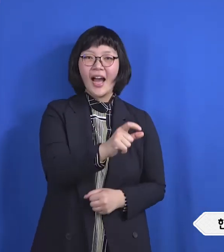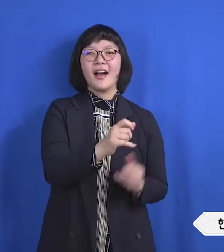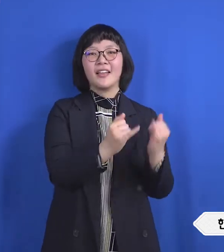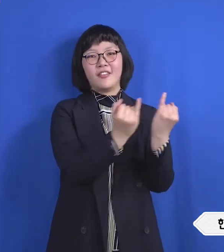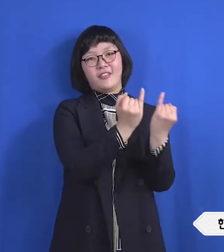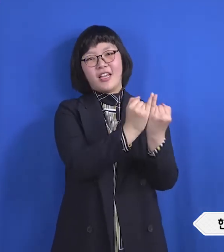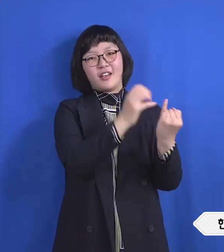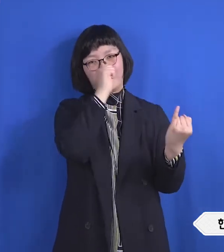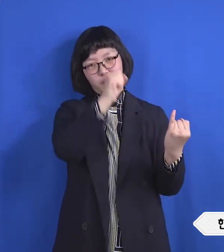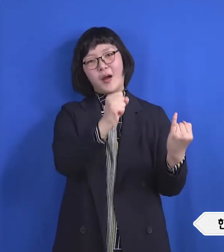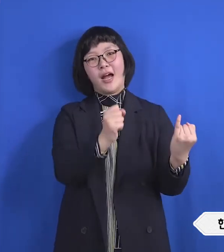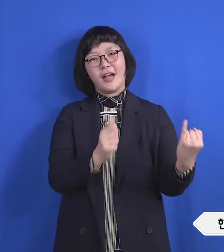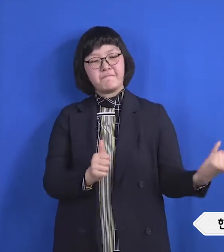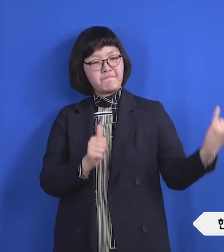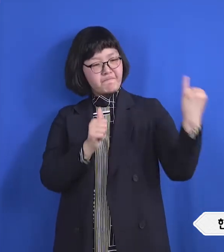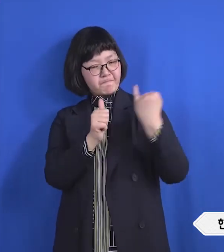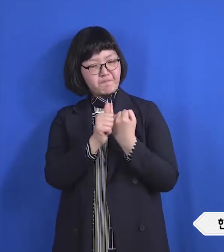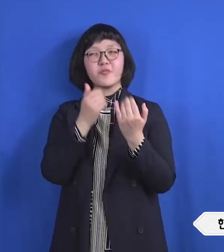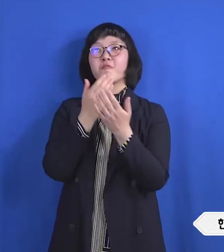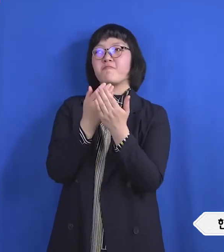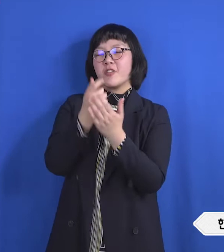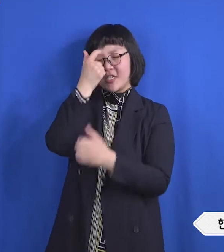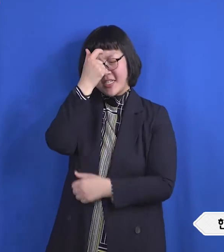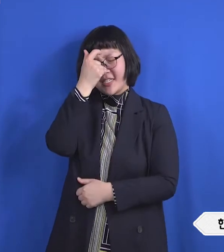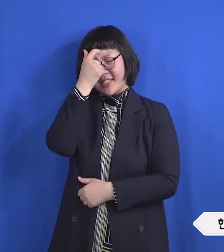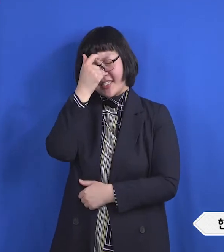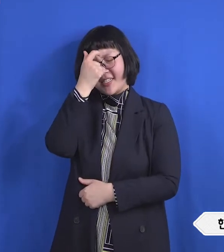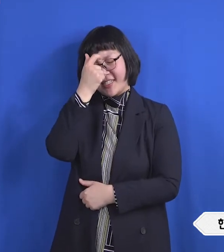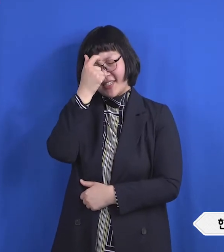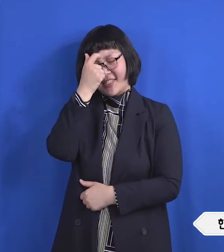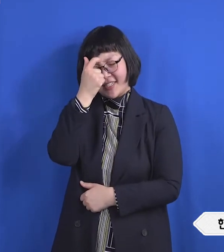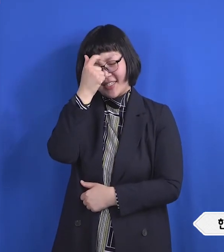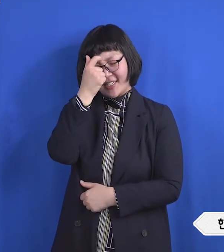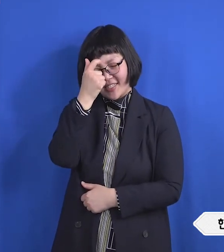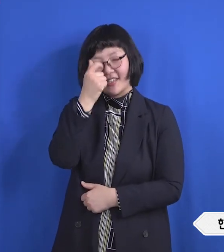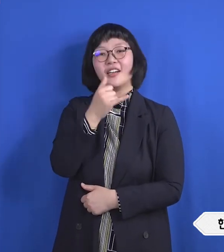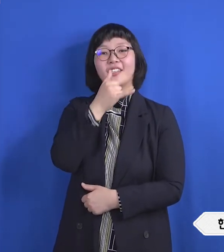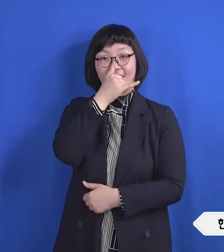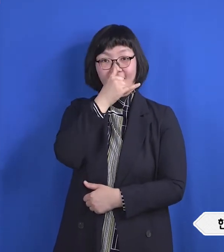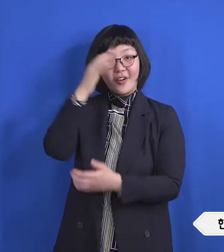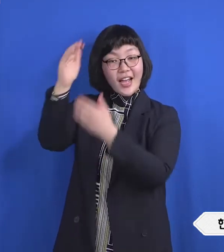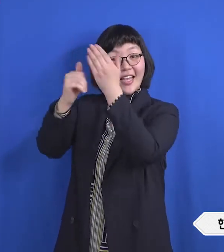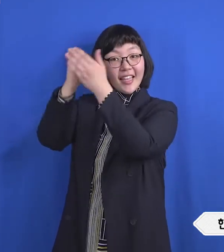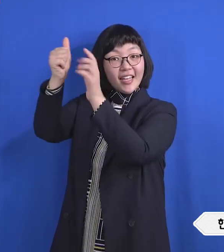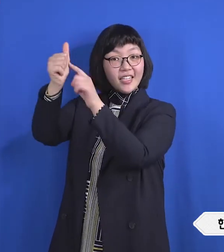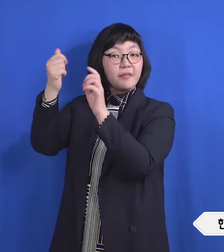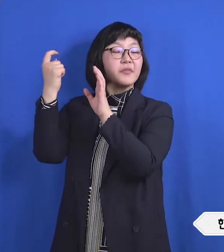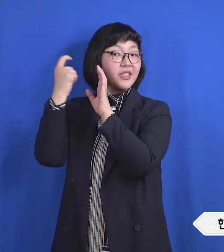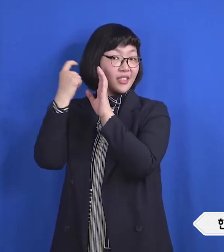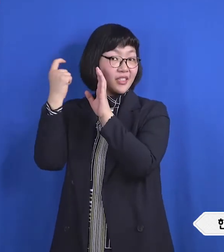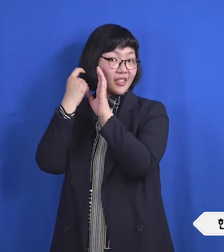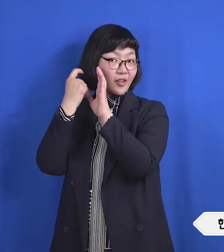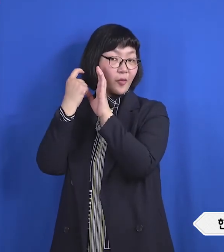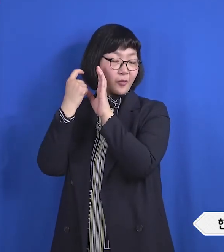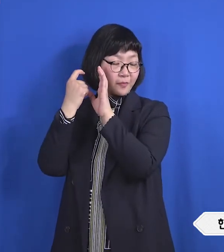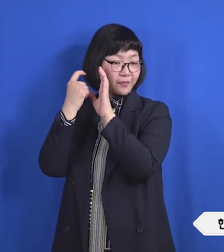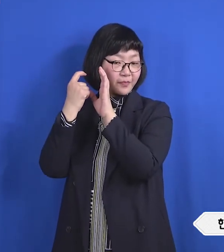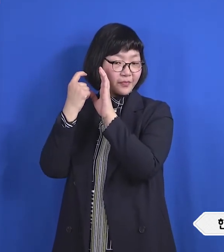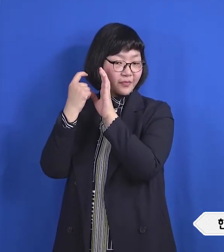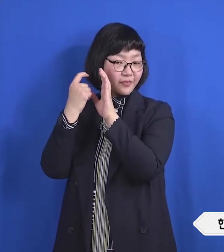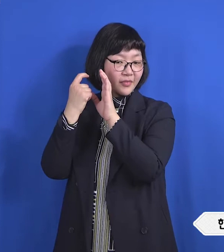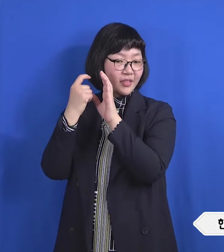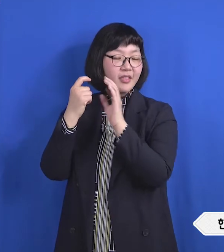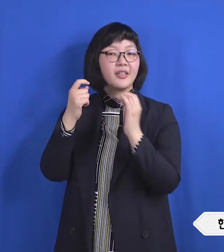사람 그렇게 주십시오 하고 열심히 기도했습니다. 하나님이 그 기도를 들으시고